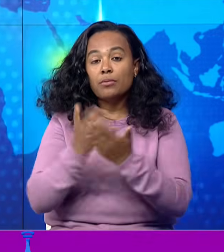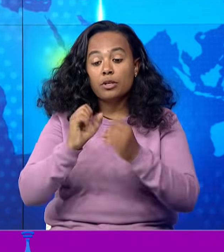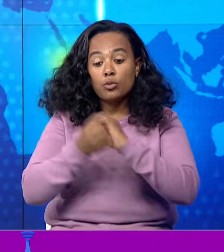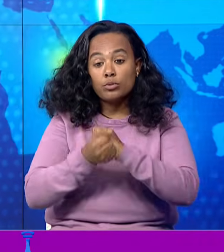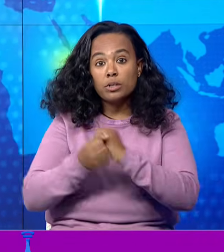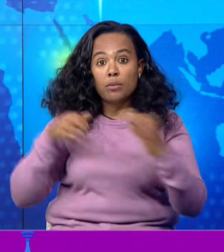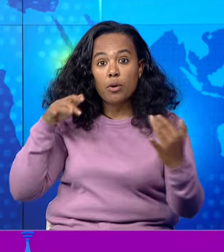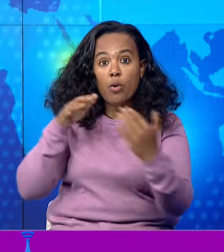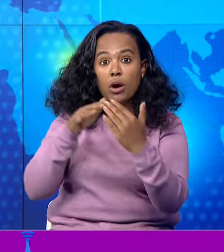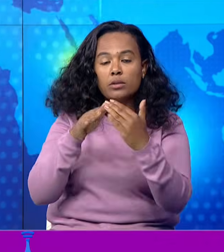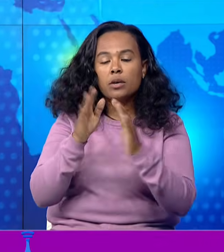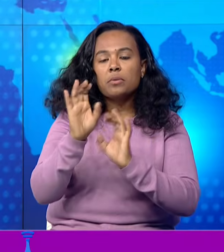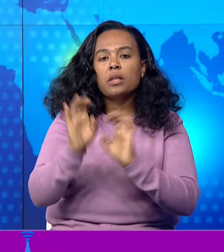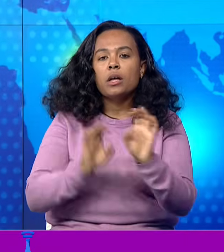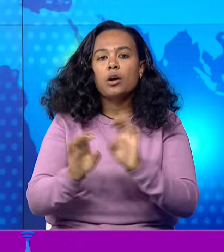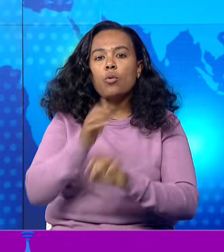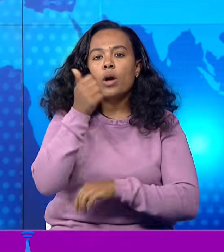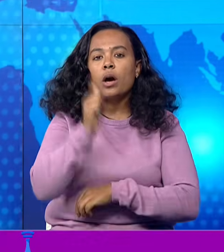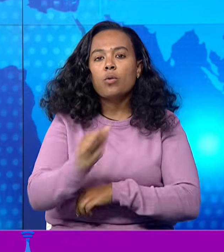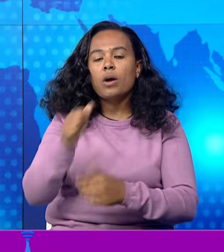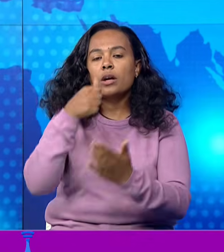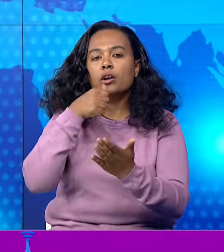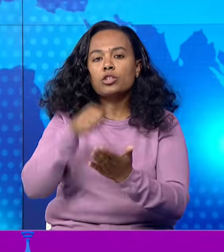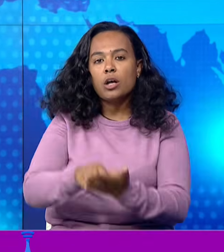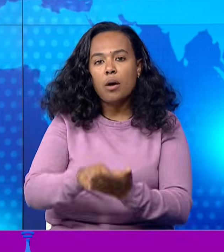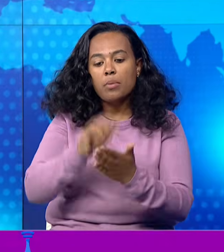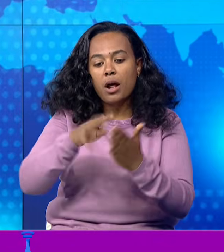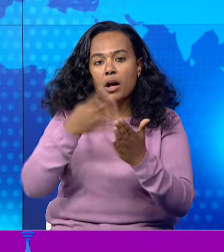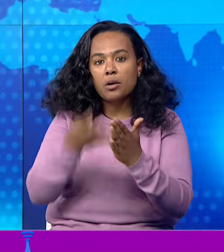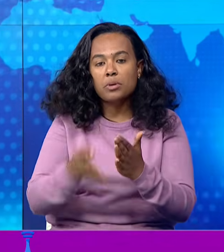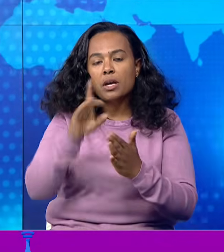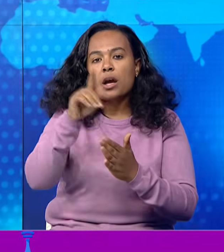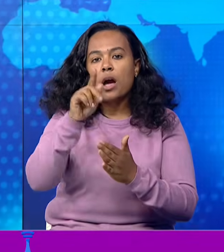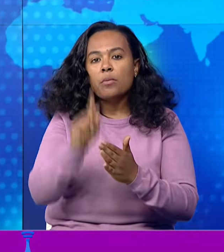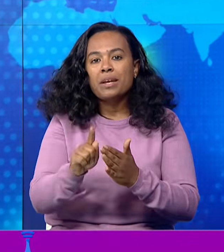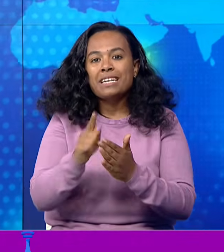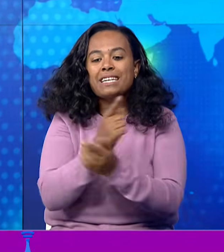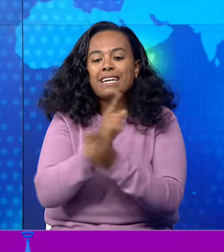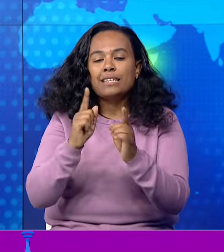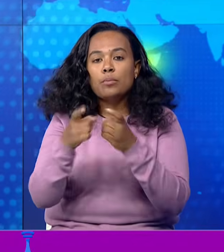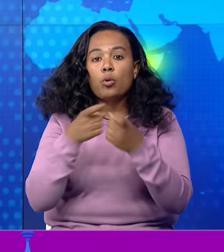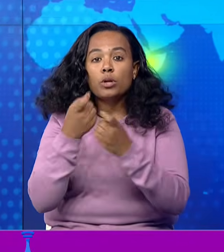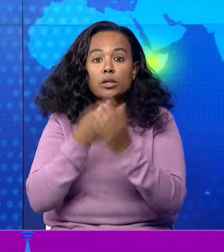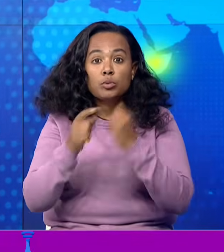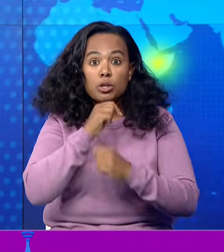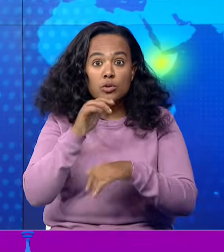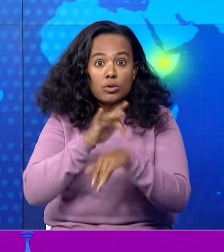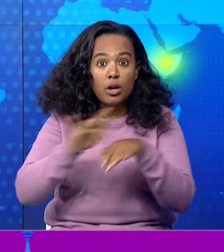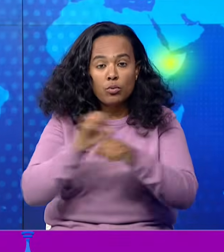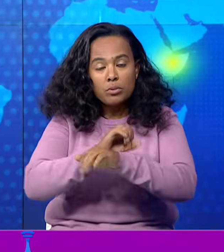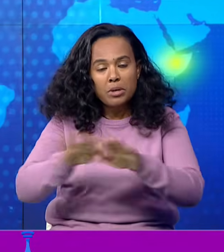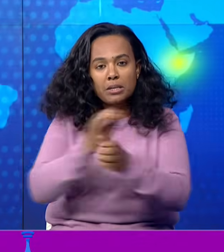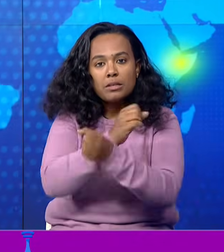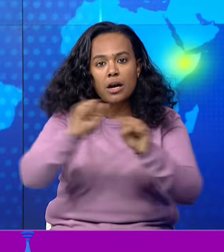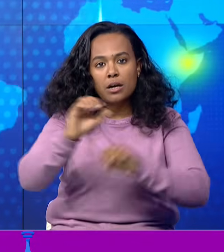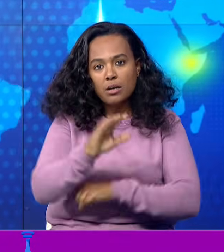ለመዋጋት የምታከናውነው የአረንጓዴ አሻራ መርሃ ግብር የካርበን ልቀትን ለመቆጣጠር ብቻም ሳይሆን የተራቆተ መሬት